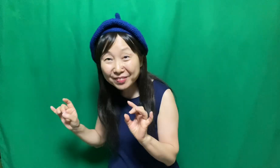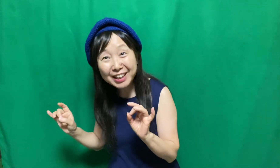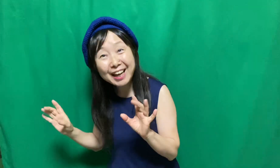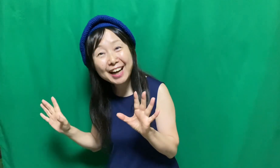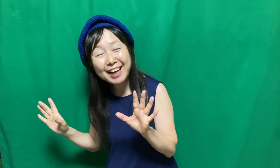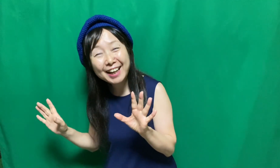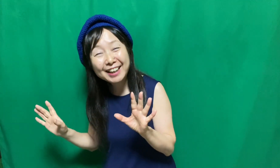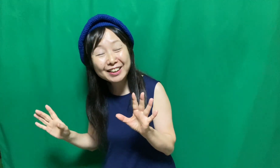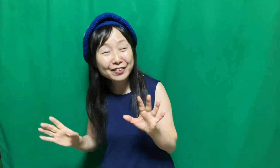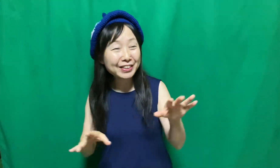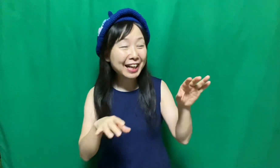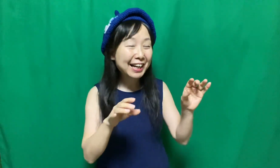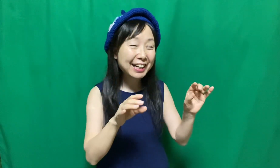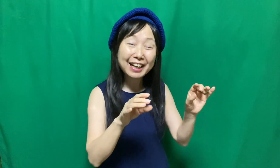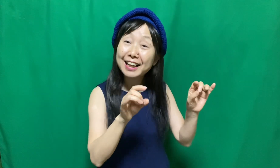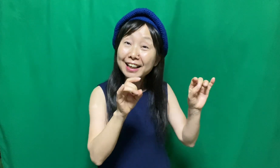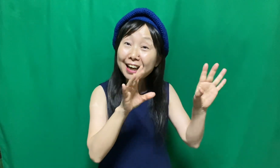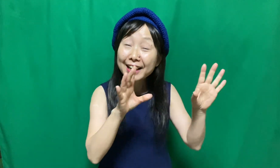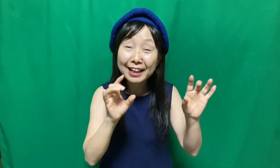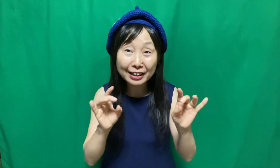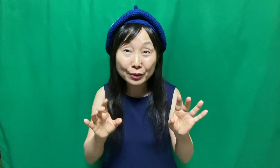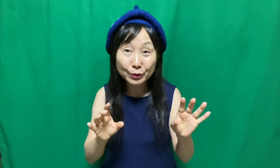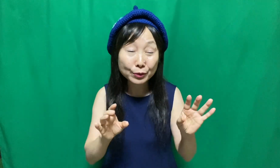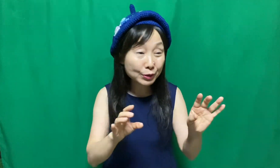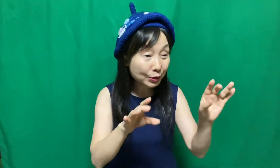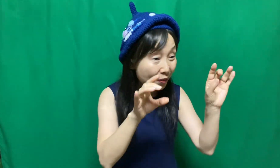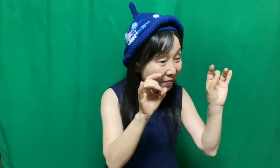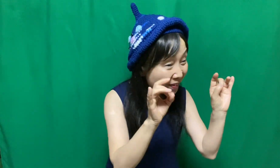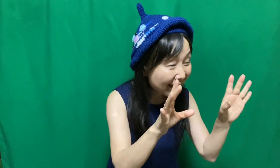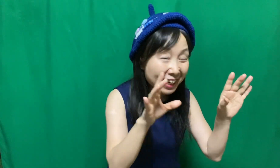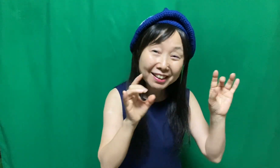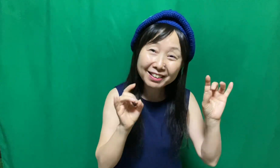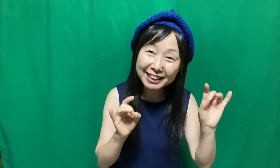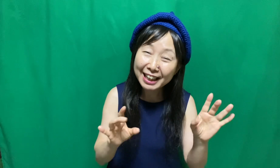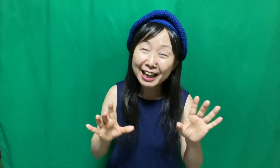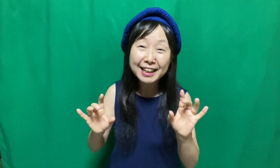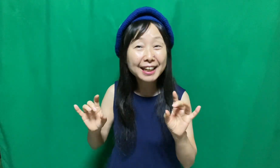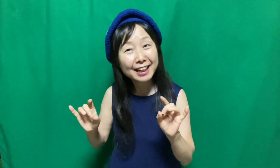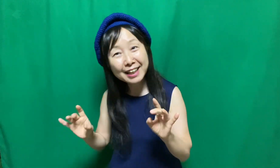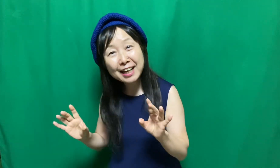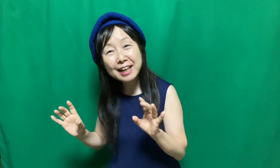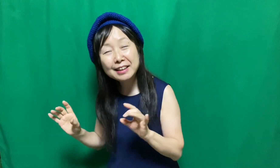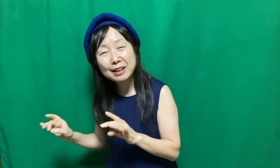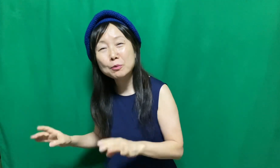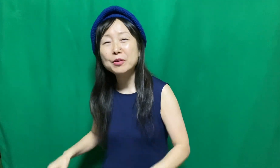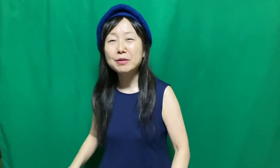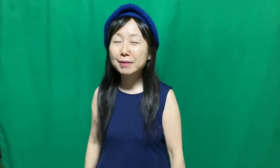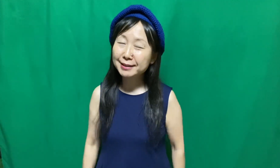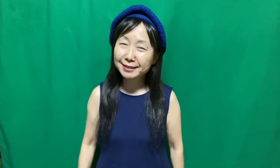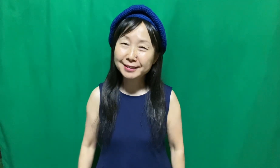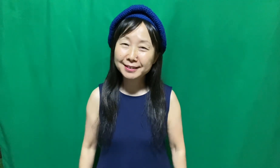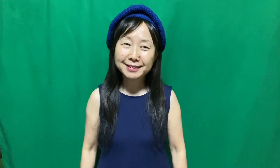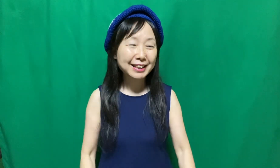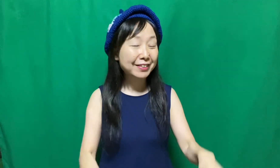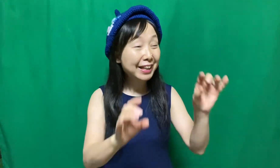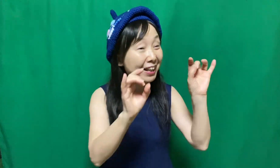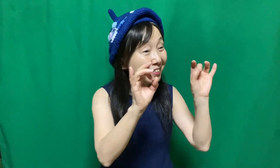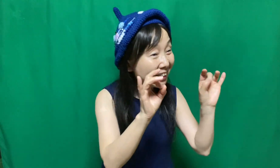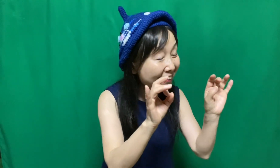カと流れ輝いている様子を表せたらいいかなって思います。なので上の